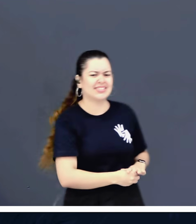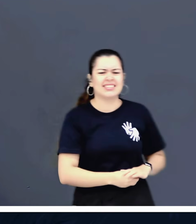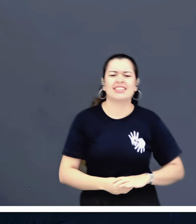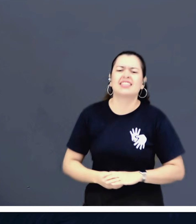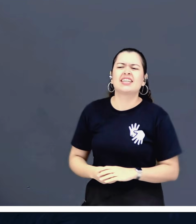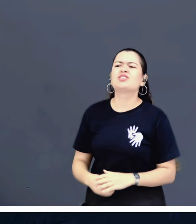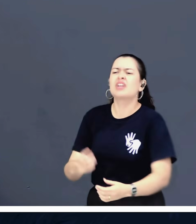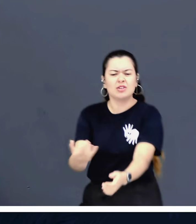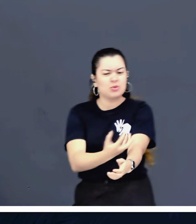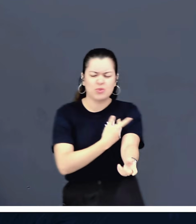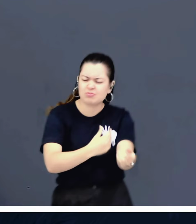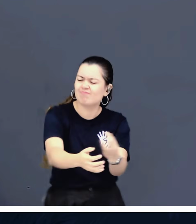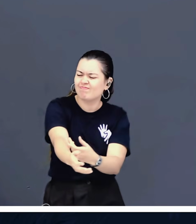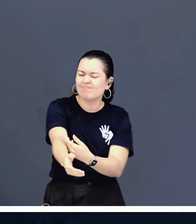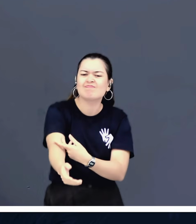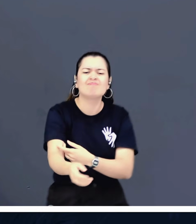em